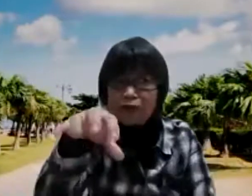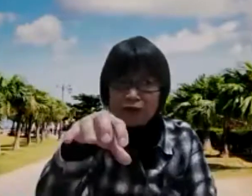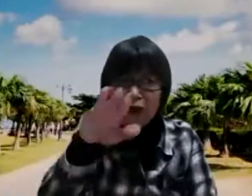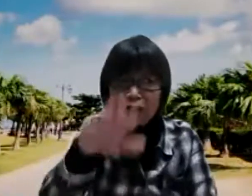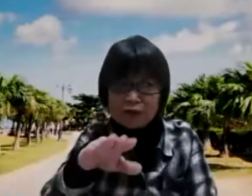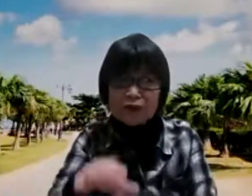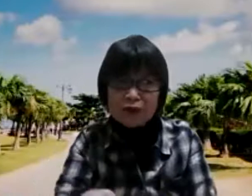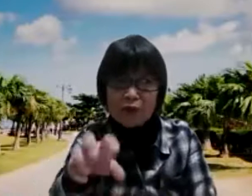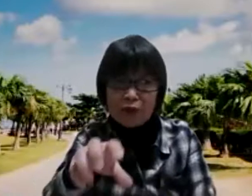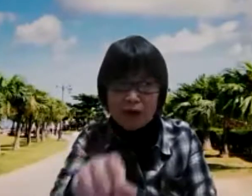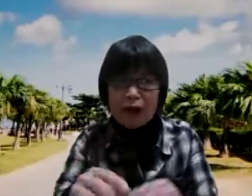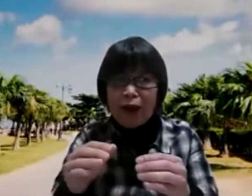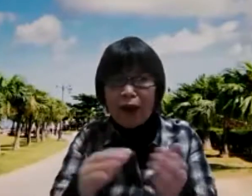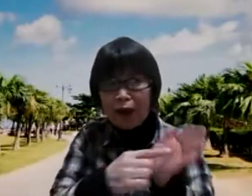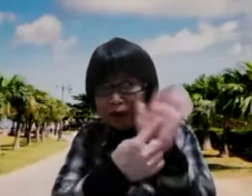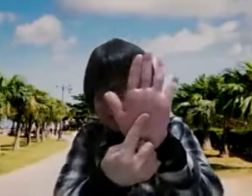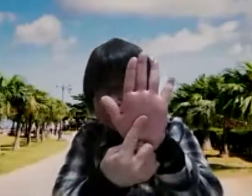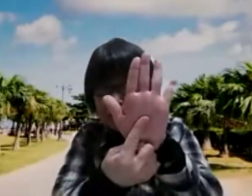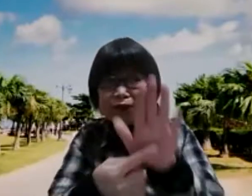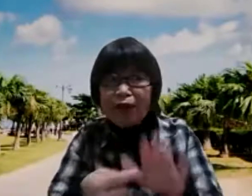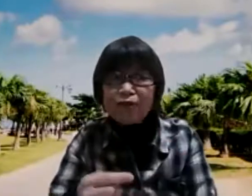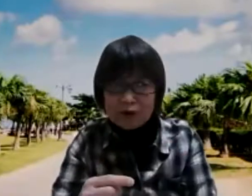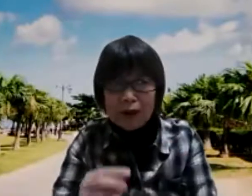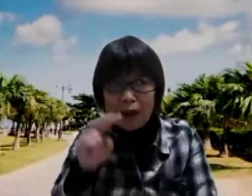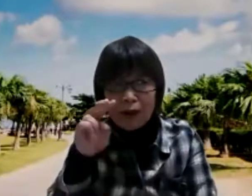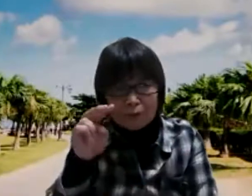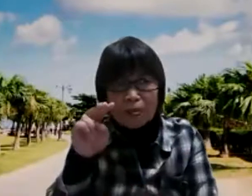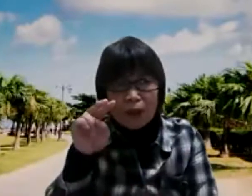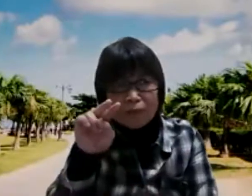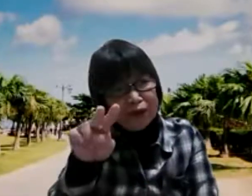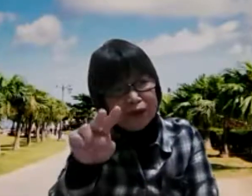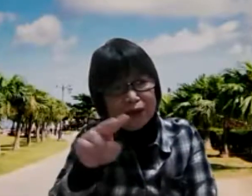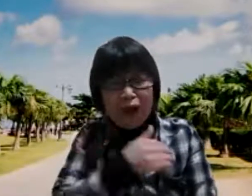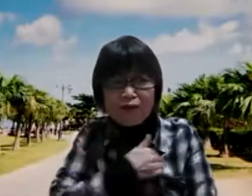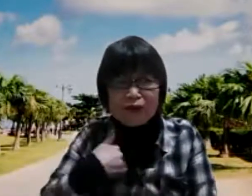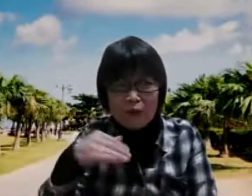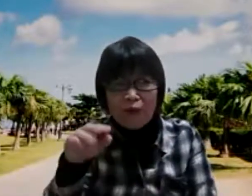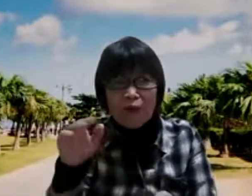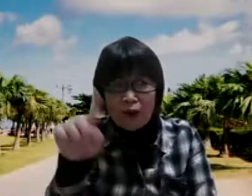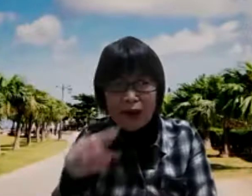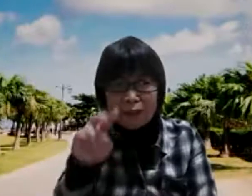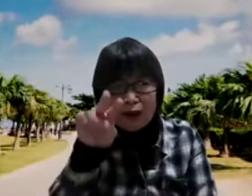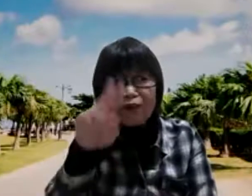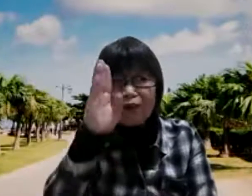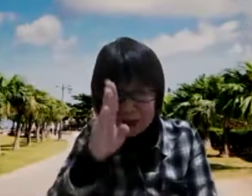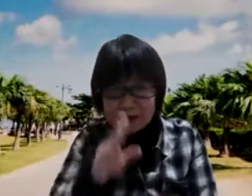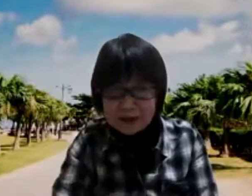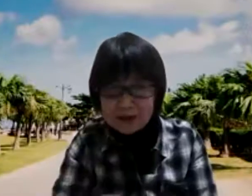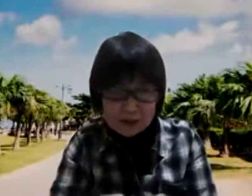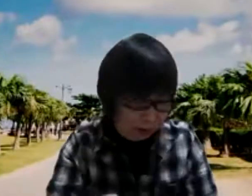にあるとこで発表いただくので、見れる人は見てください。それ